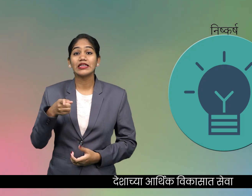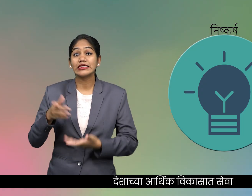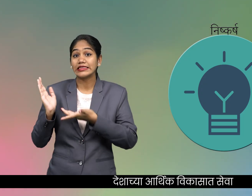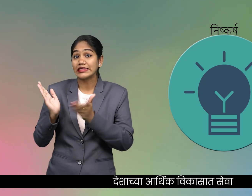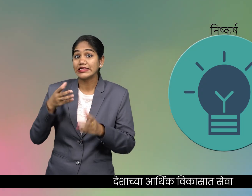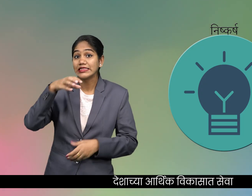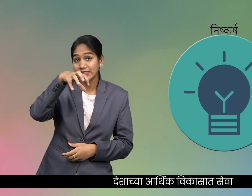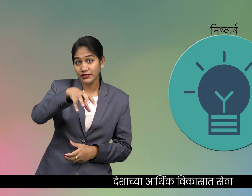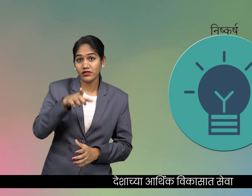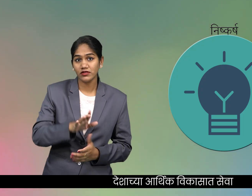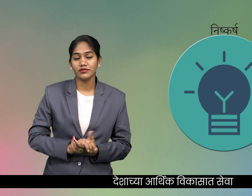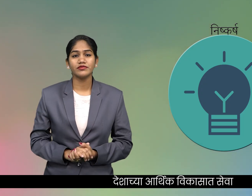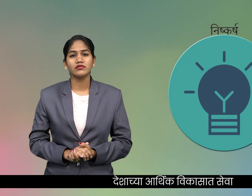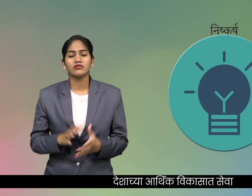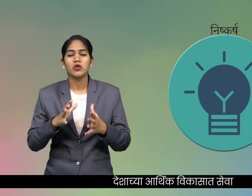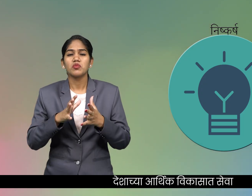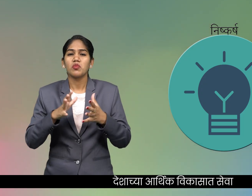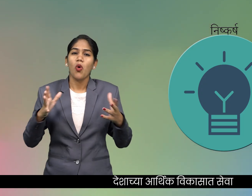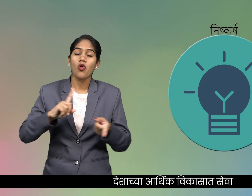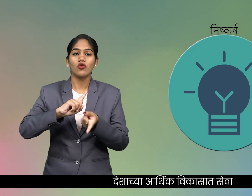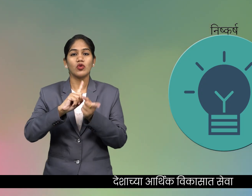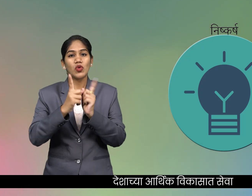देशाच्या आर्थिक विकासात सेवा